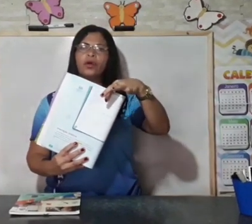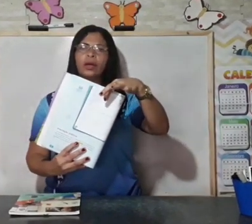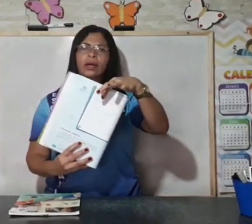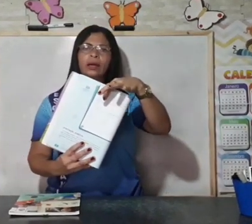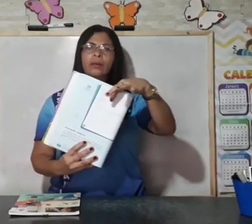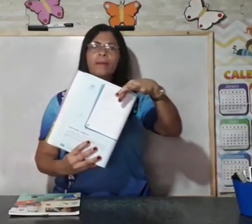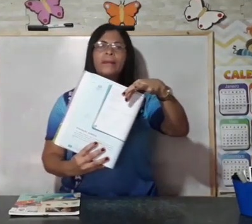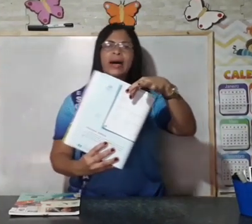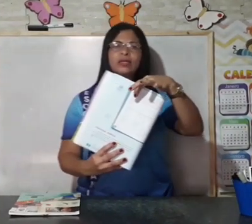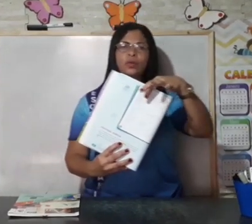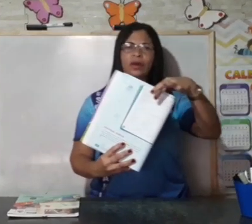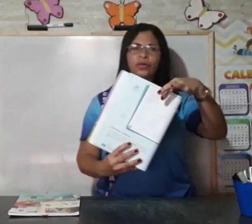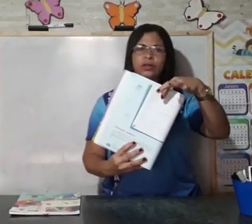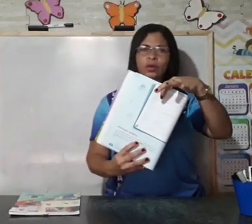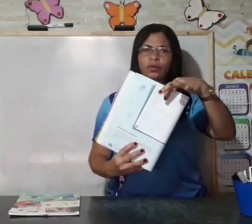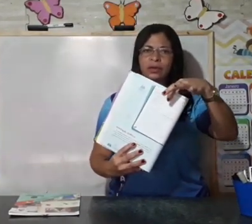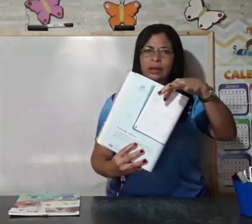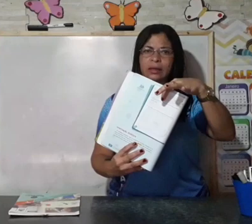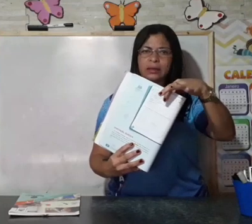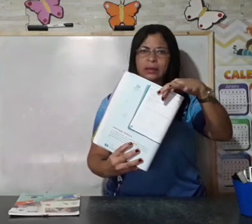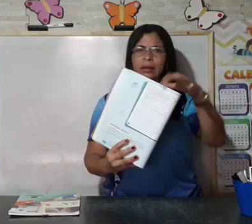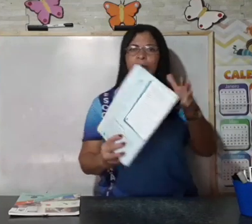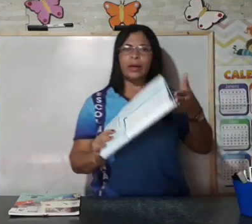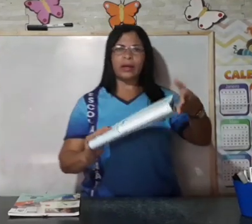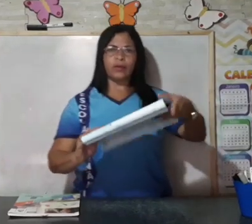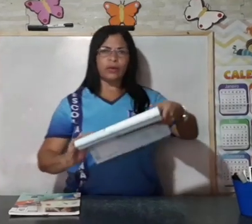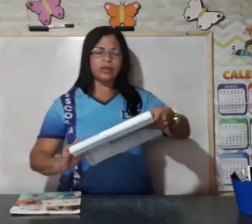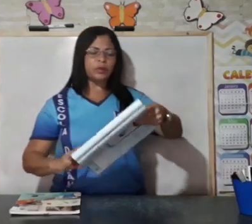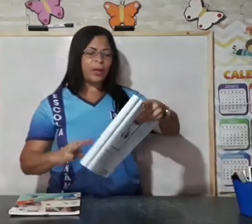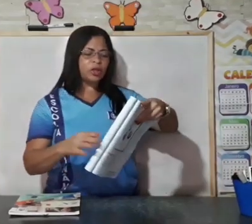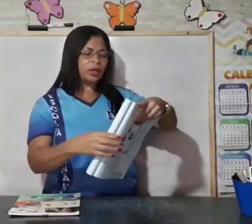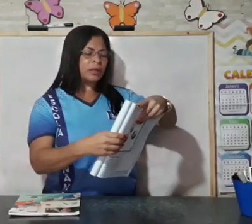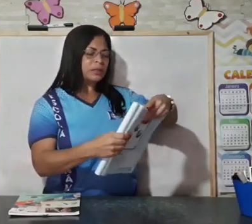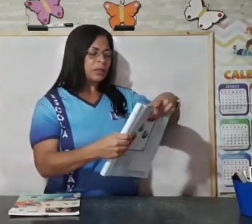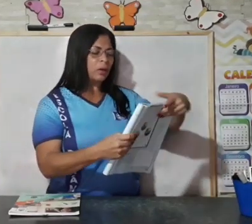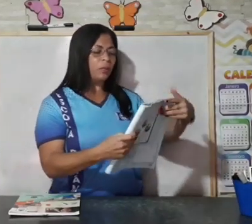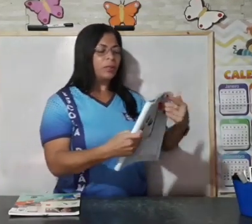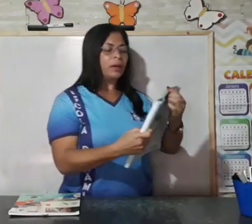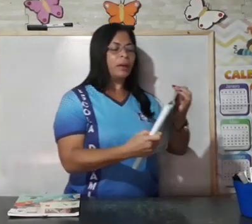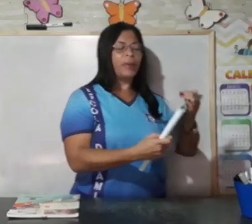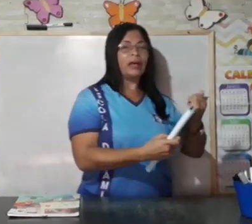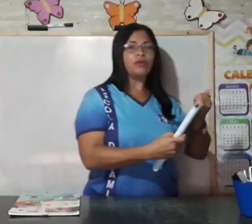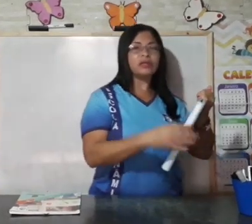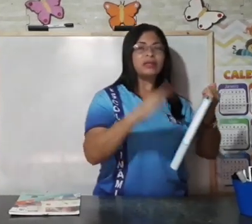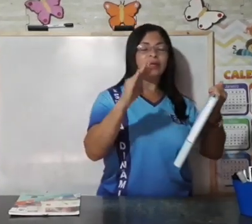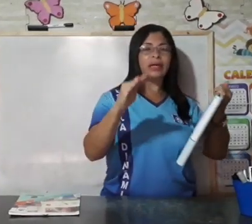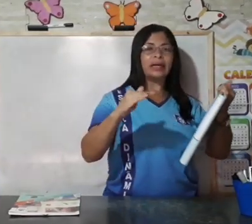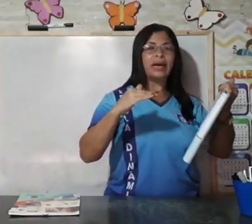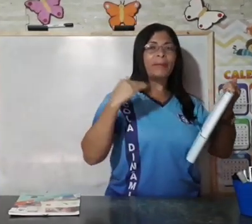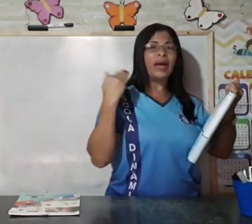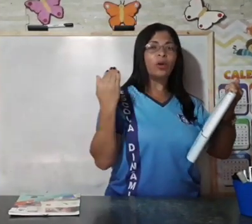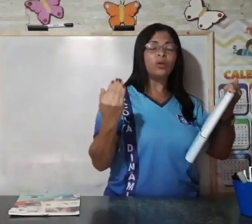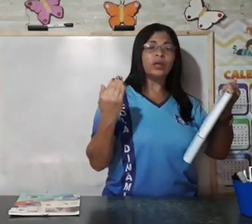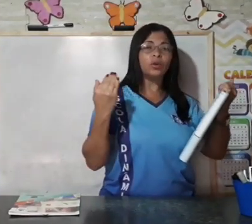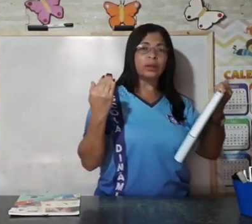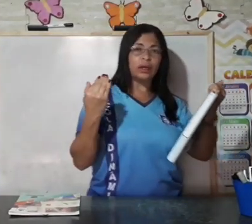ler mais uma vez com vocês, para que vocês prestem atenção. Para que vocês entendam a pergunta do